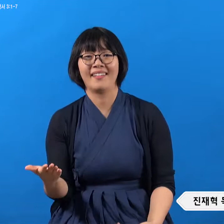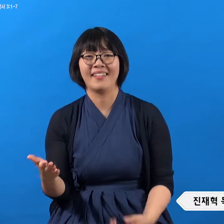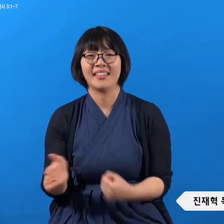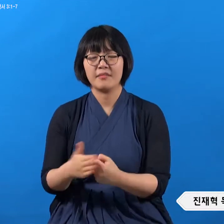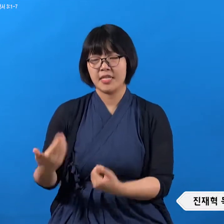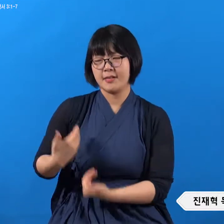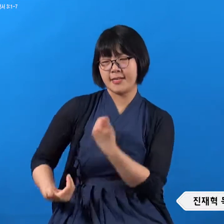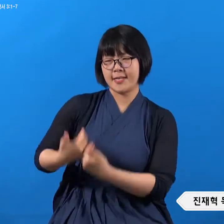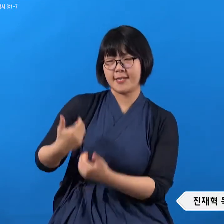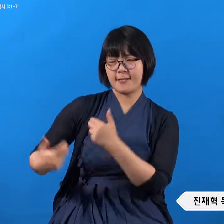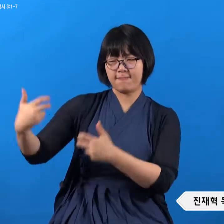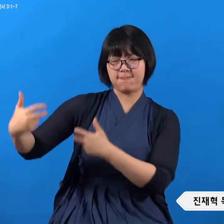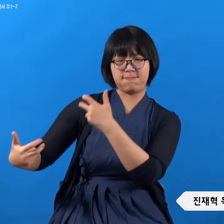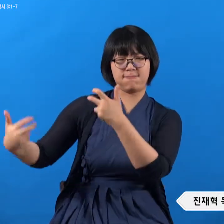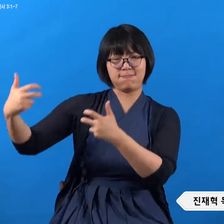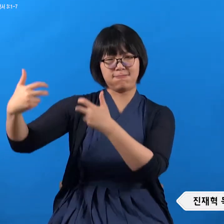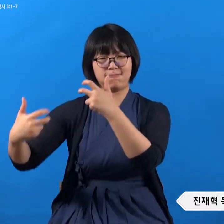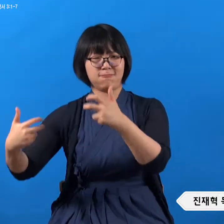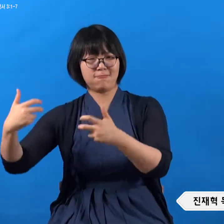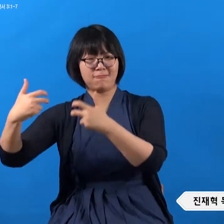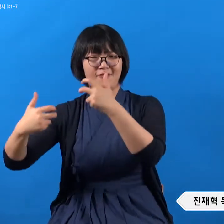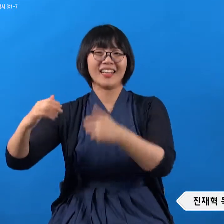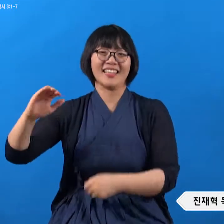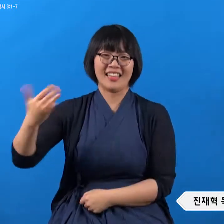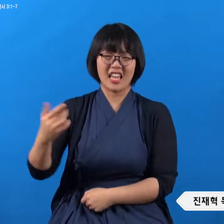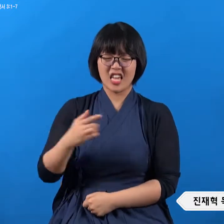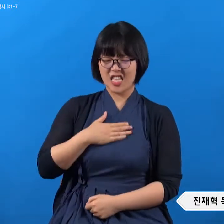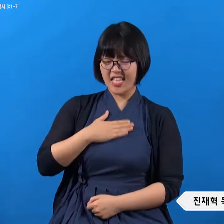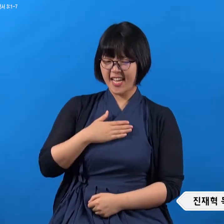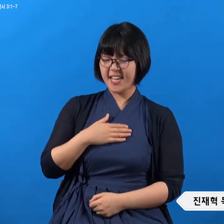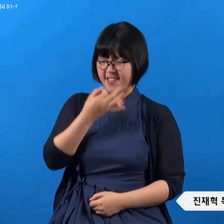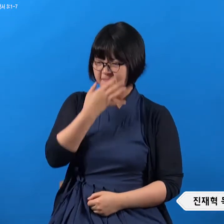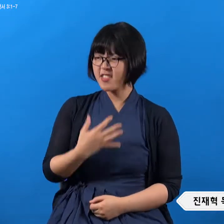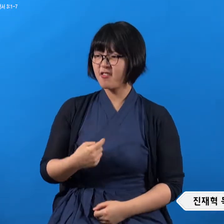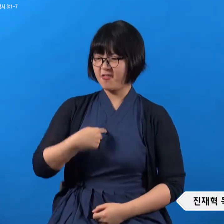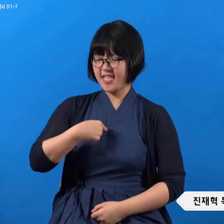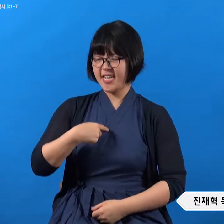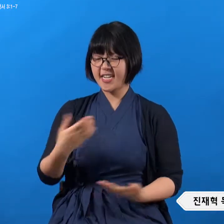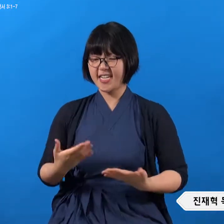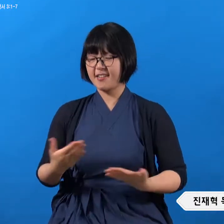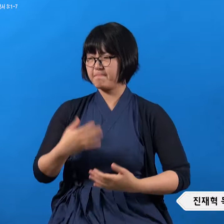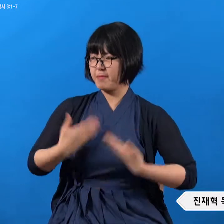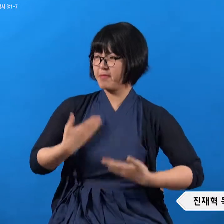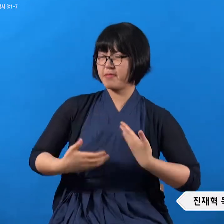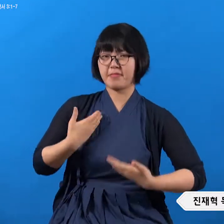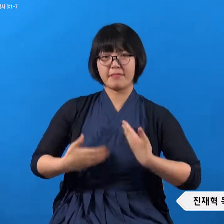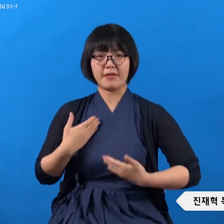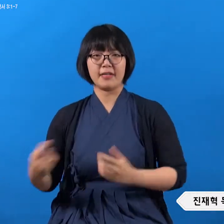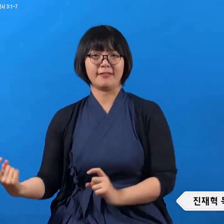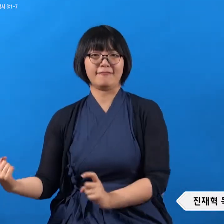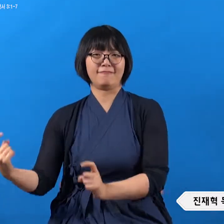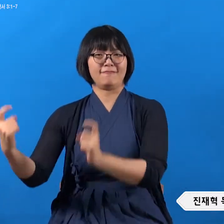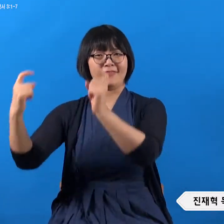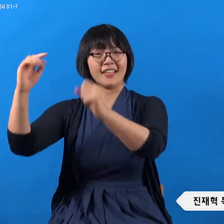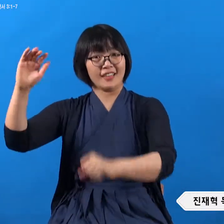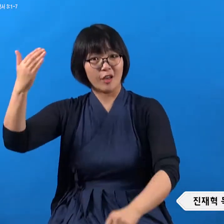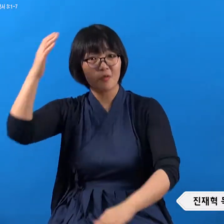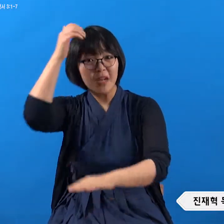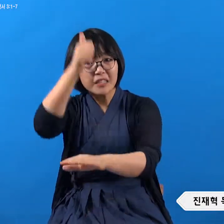그러니 갈등이 생깁니다. 누가 더 중요한 일을 했는지, 누가 더 힘든지, 급기야는